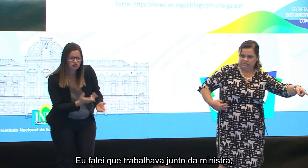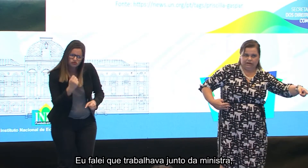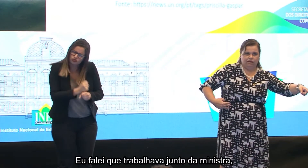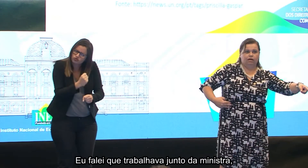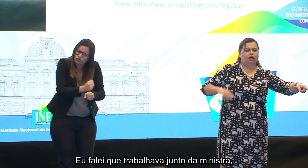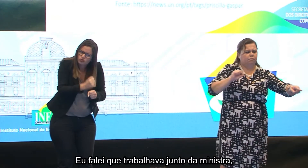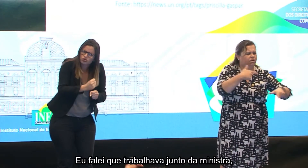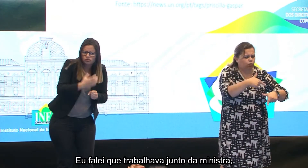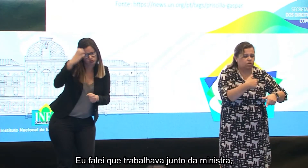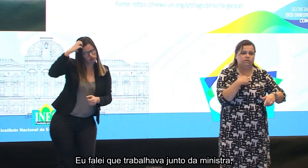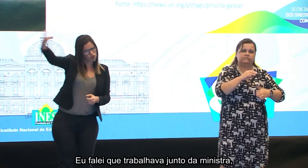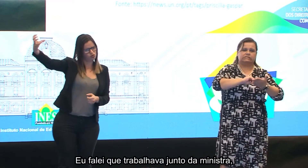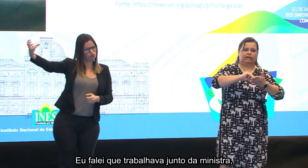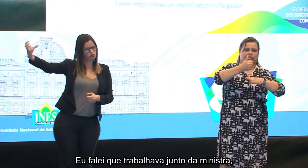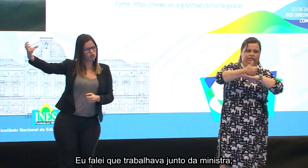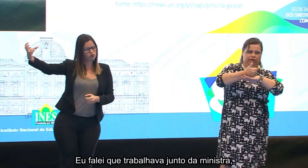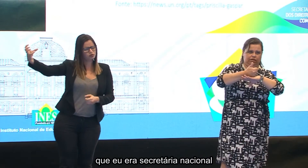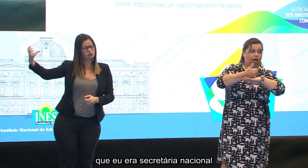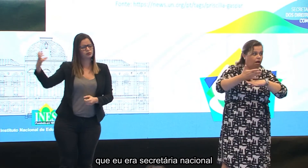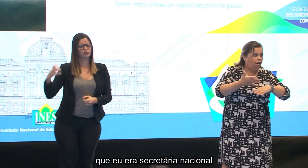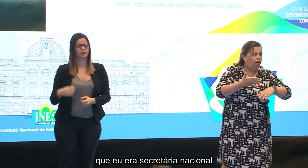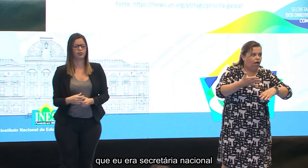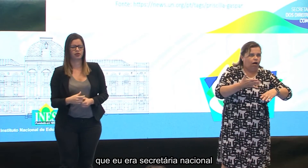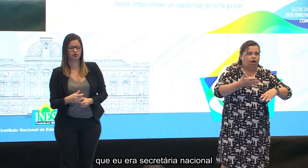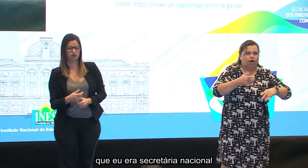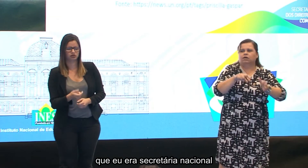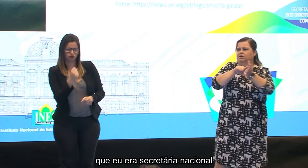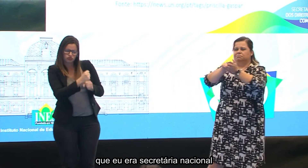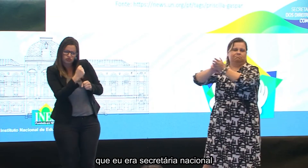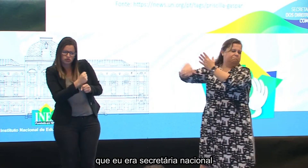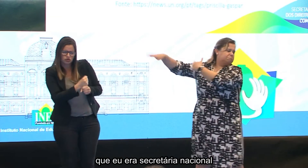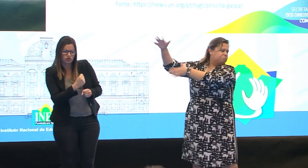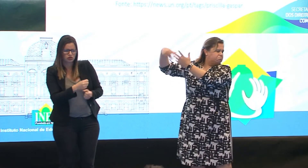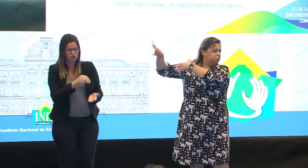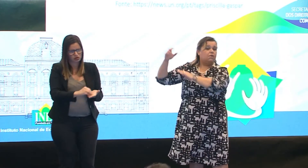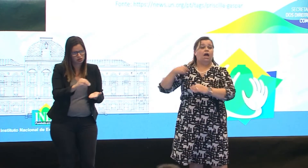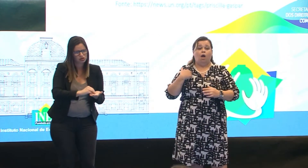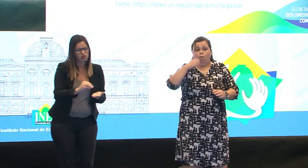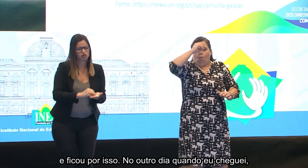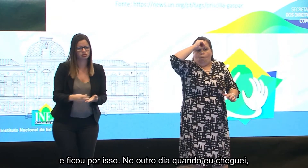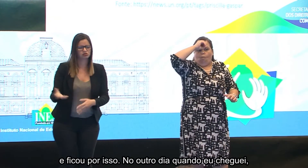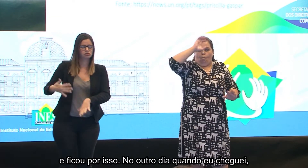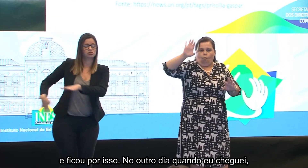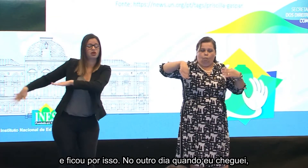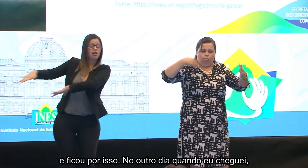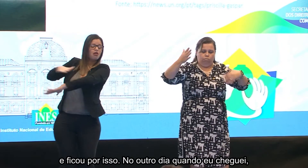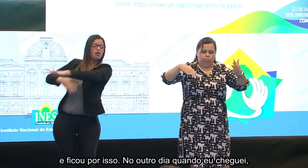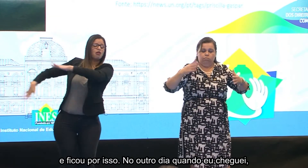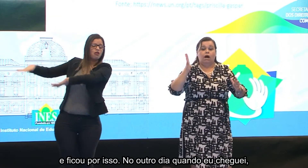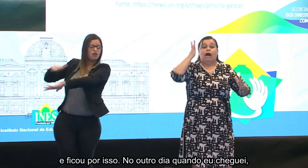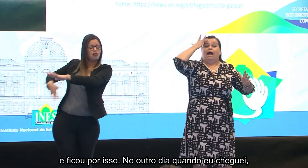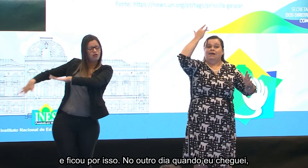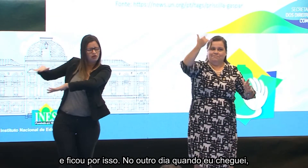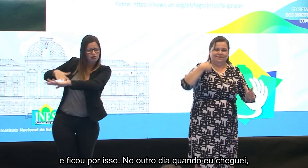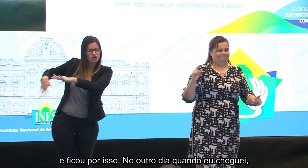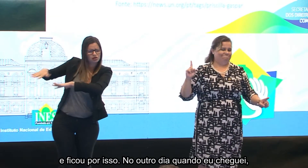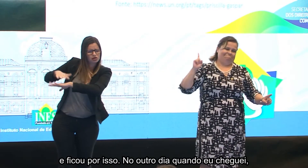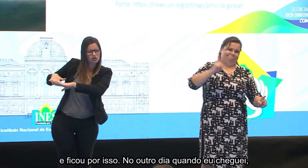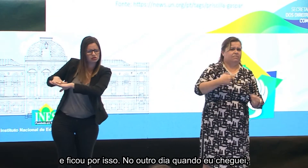Porque aí eu falei que trabalhava junto com a ministra, que eu era secretária nacional. E aí ficou por isso. Aí no